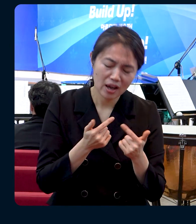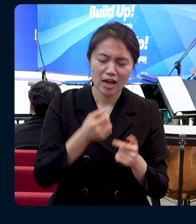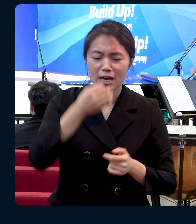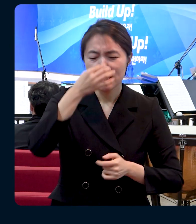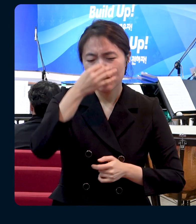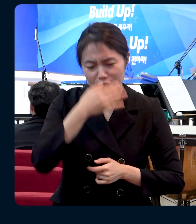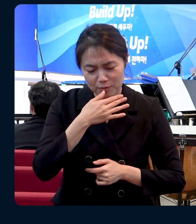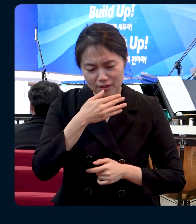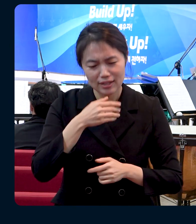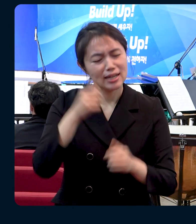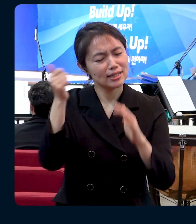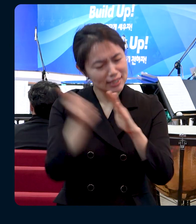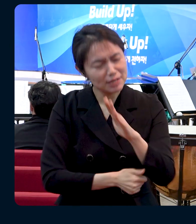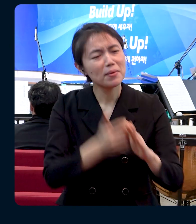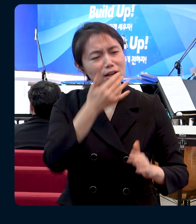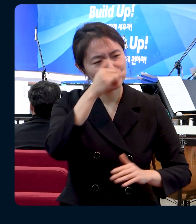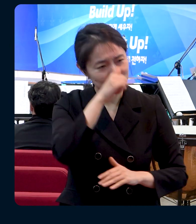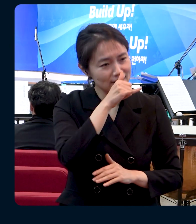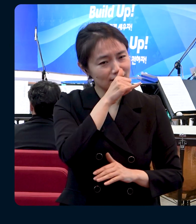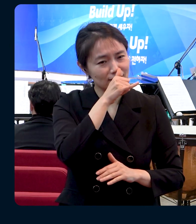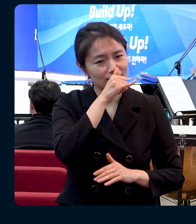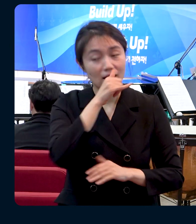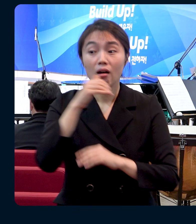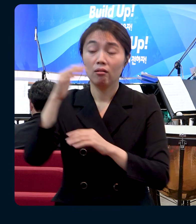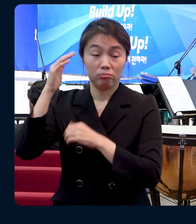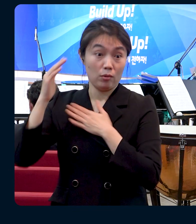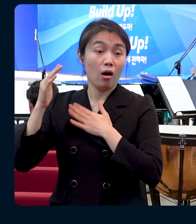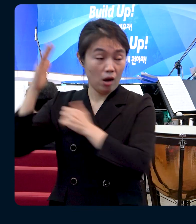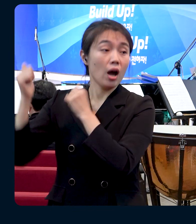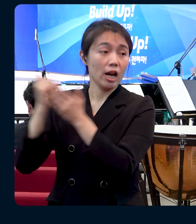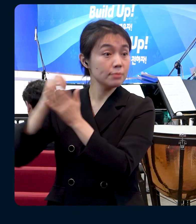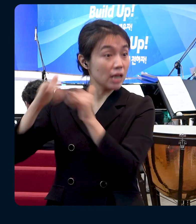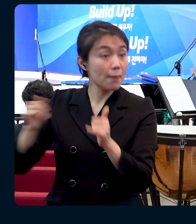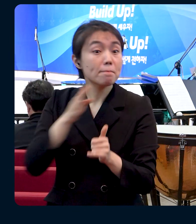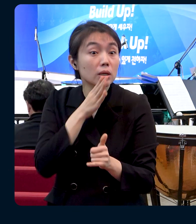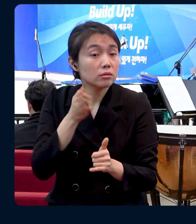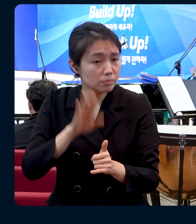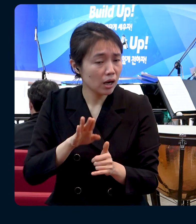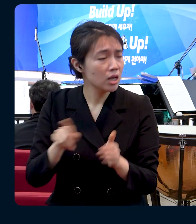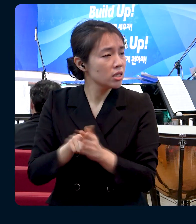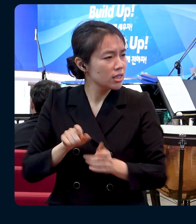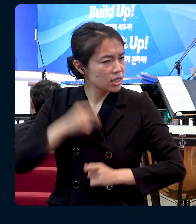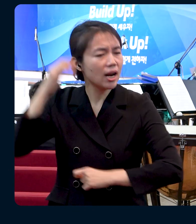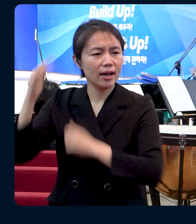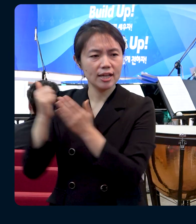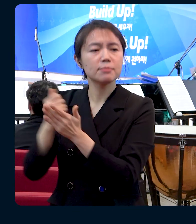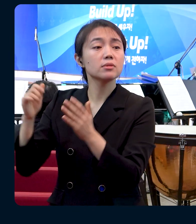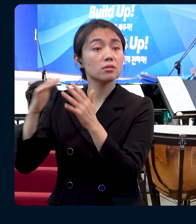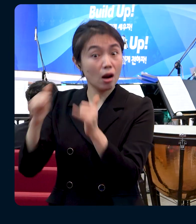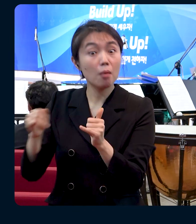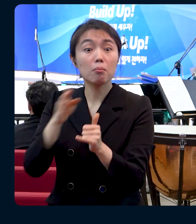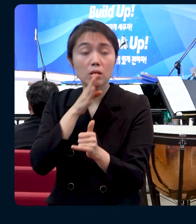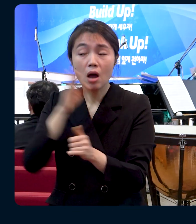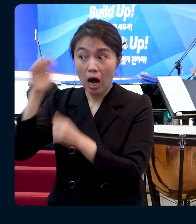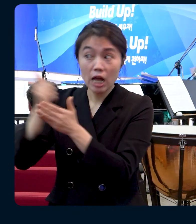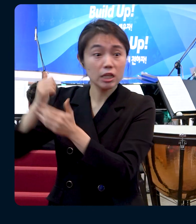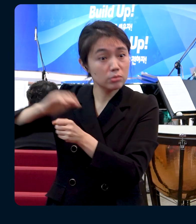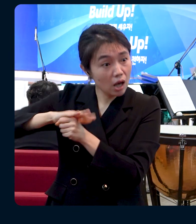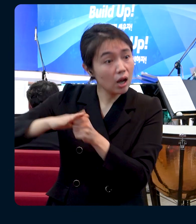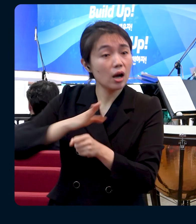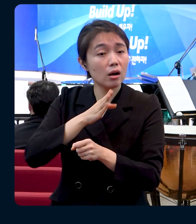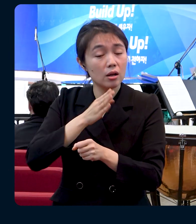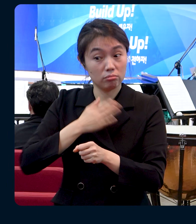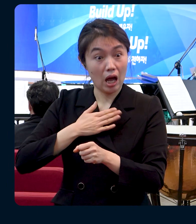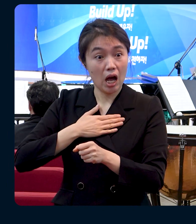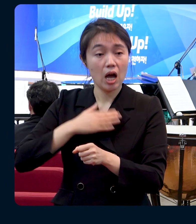원치 않게 힘들게 실패할 수도 있어요. 거기 하나님의 사람이지만, 신실한 하나님의 사람이지만